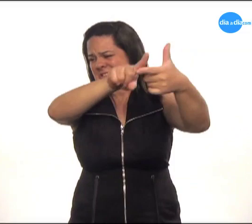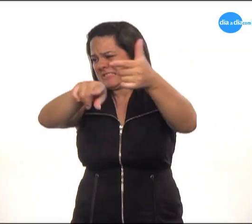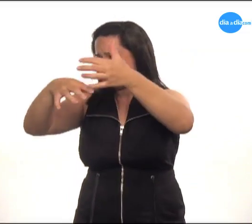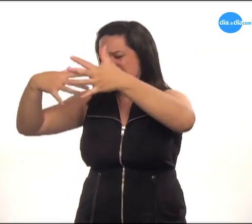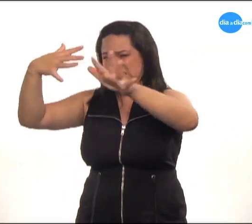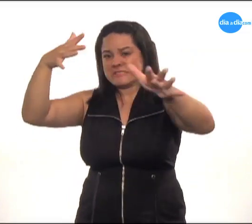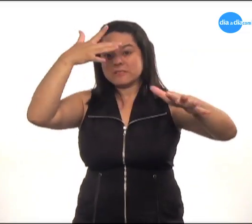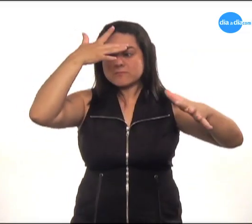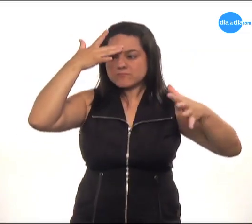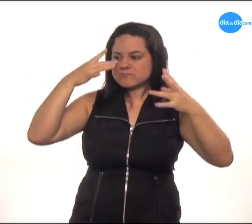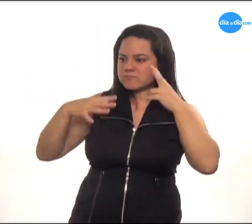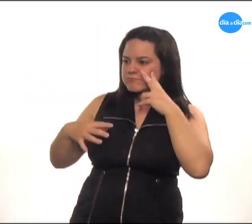redor.